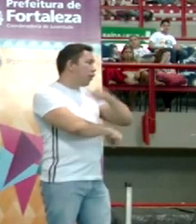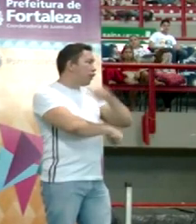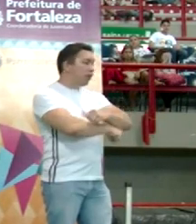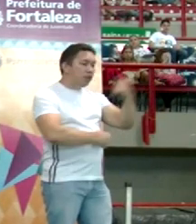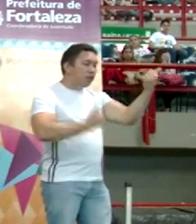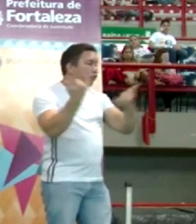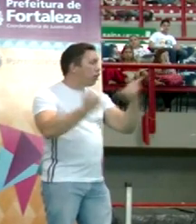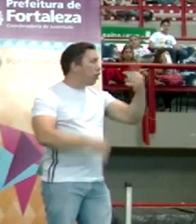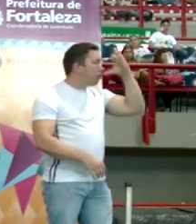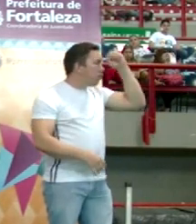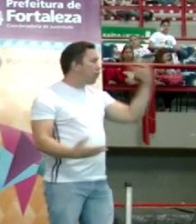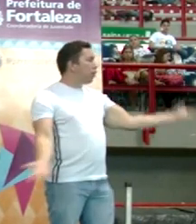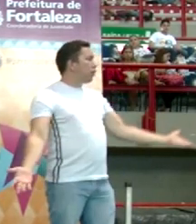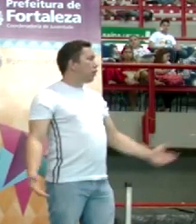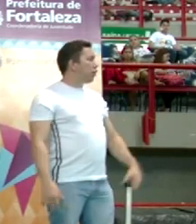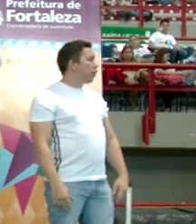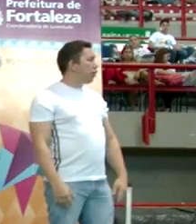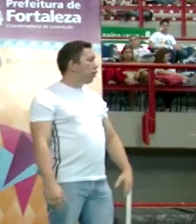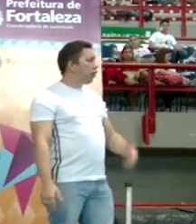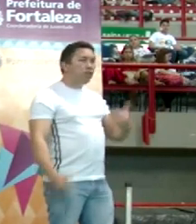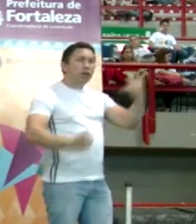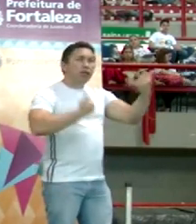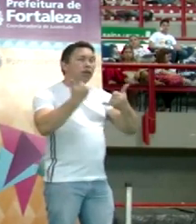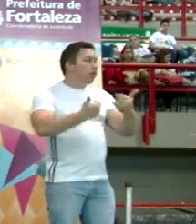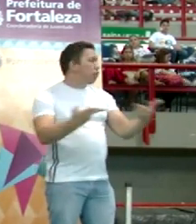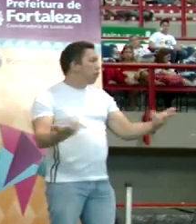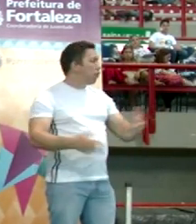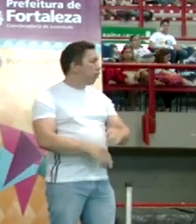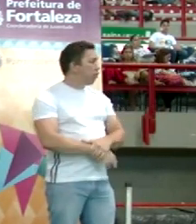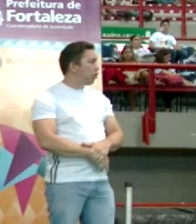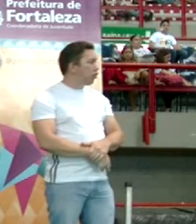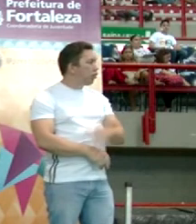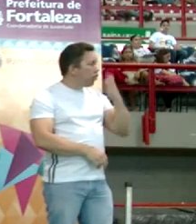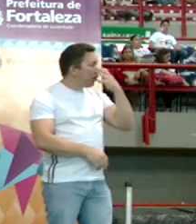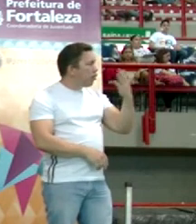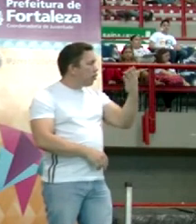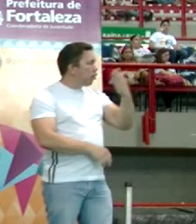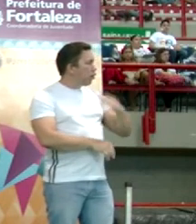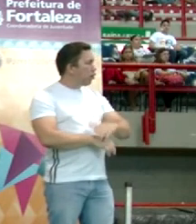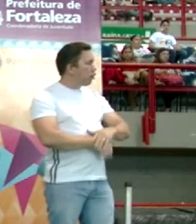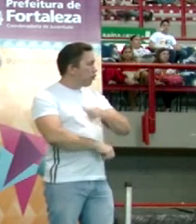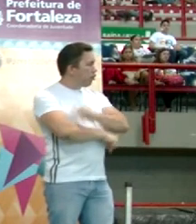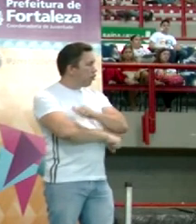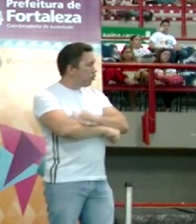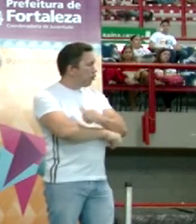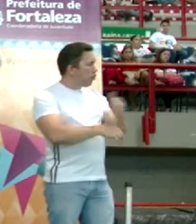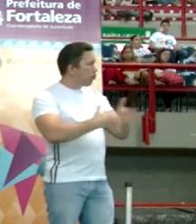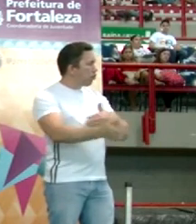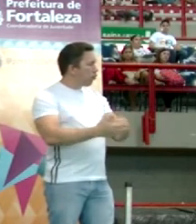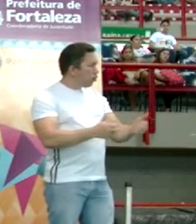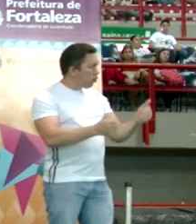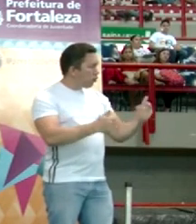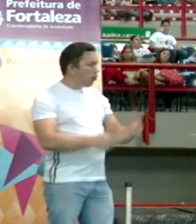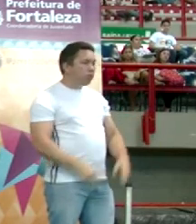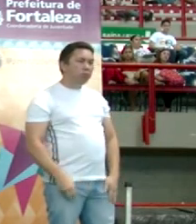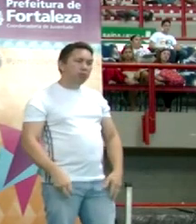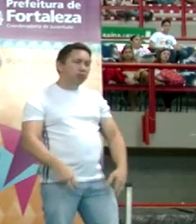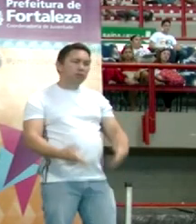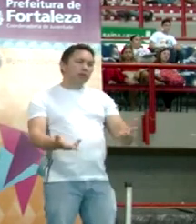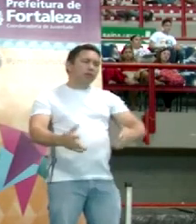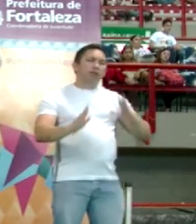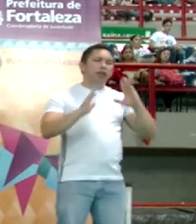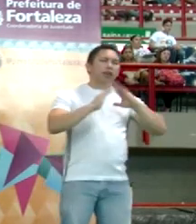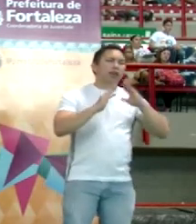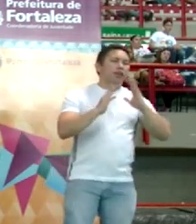para se informar. Tá, a gente vai se informar. Assiste aí a qualquer jornal que seja. Aí você tá lá na